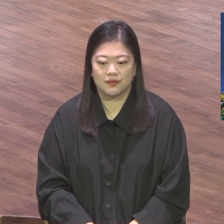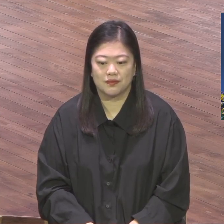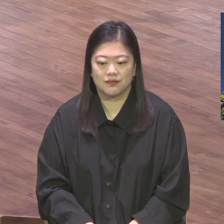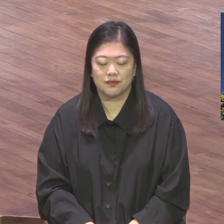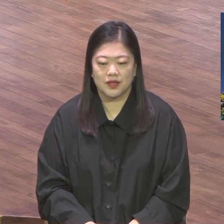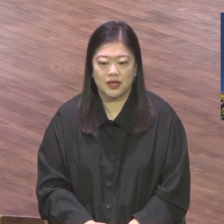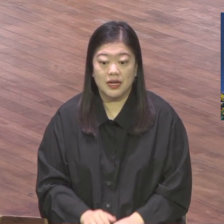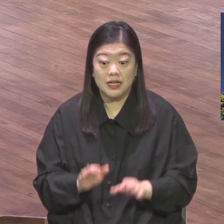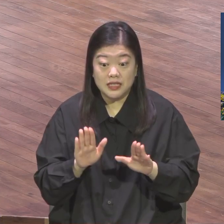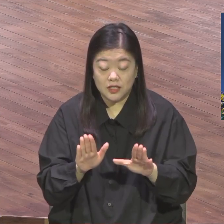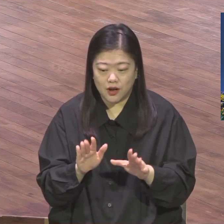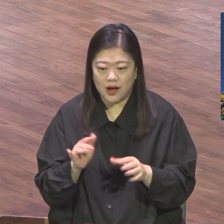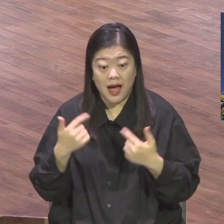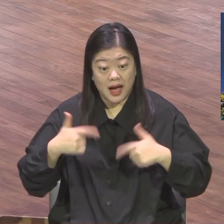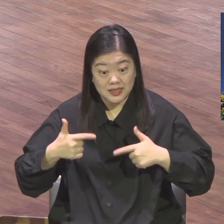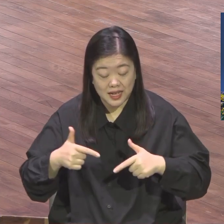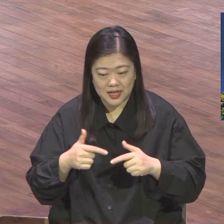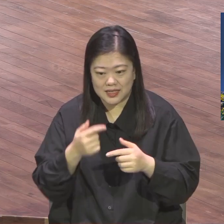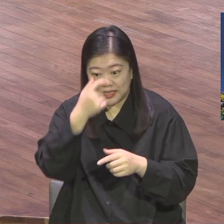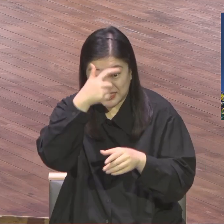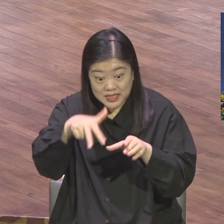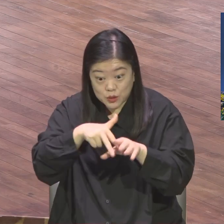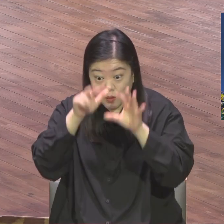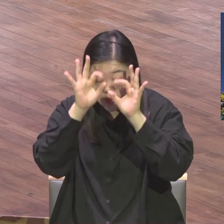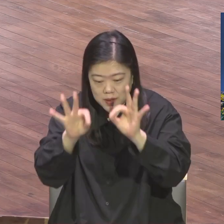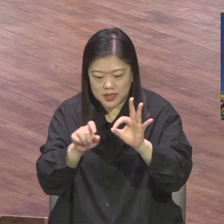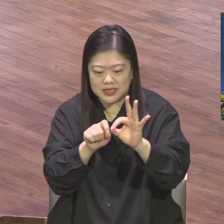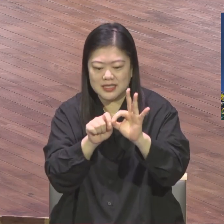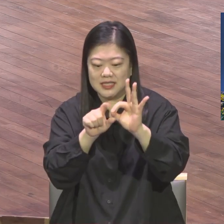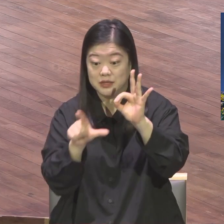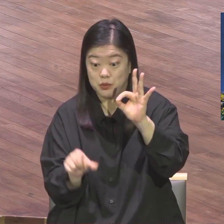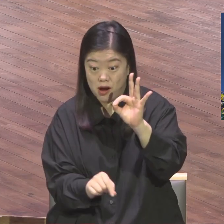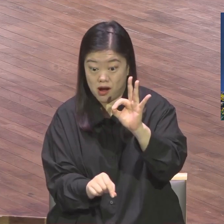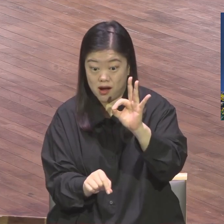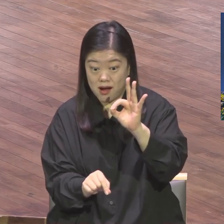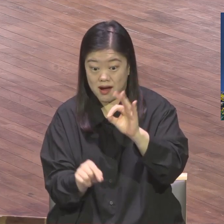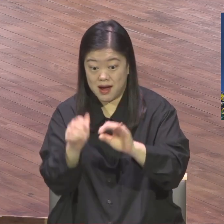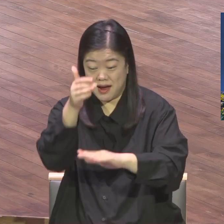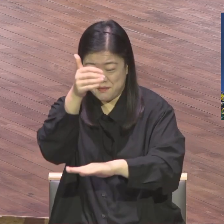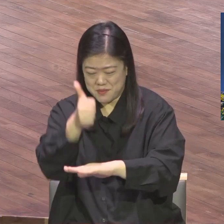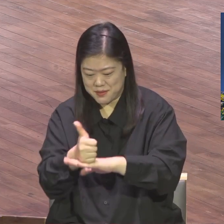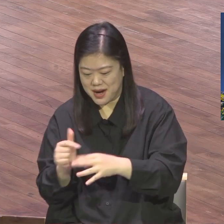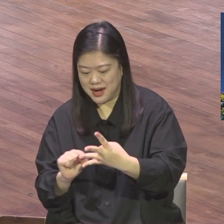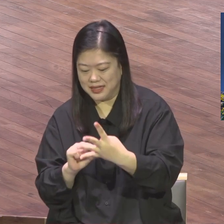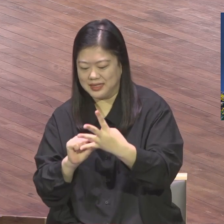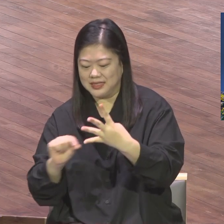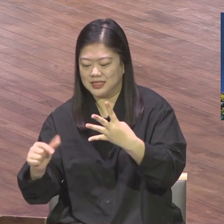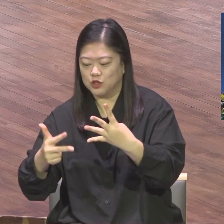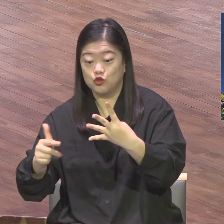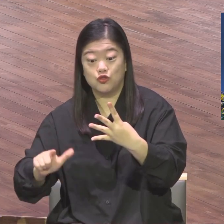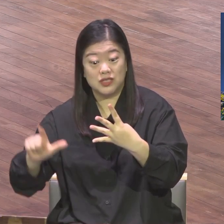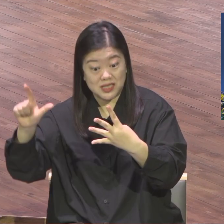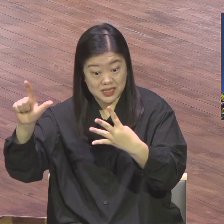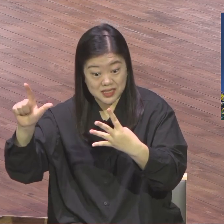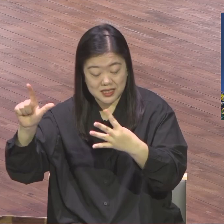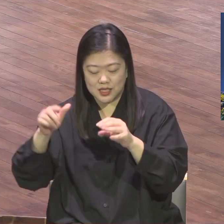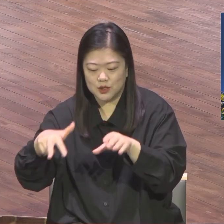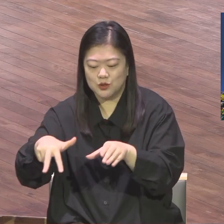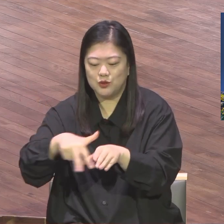10월 마지막 주를 종교 개혁 주일로 그렇게 지키고 있습니다. 제가 지난